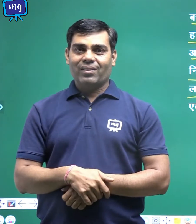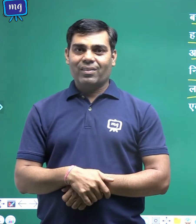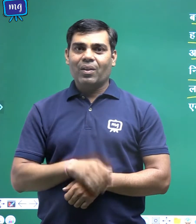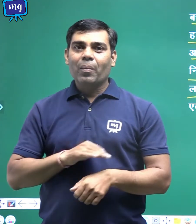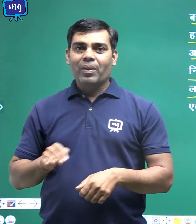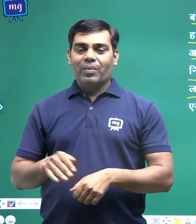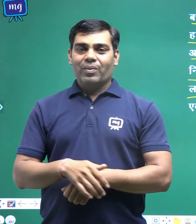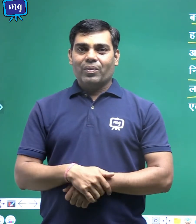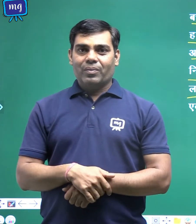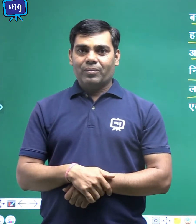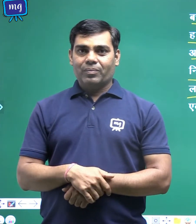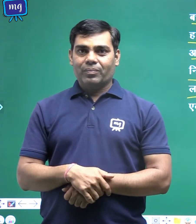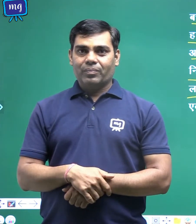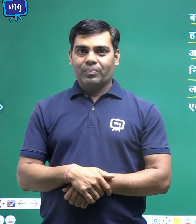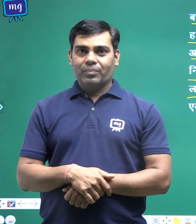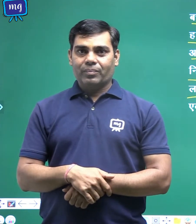प्यारे बच्चों,